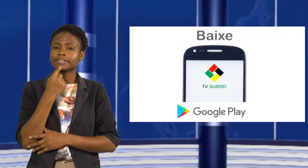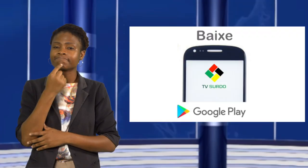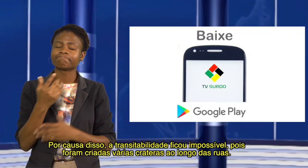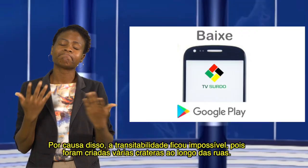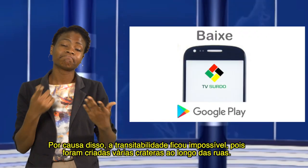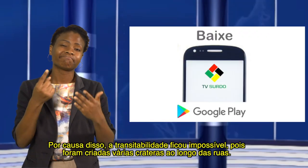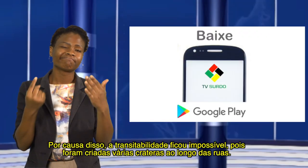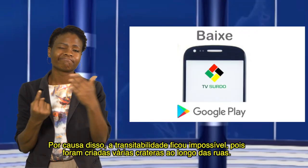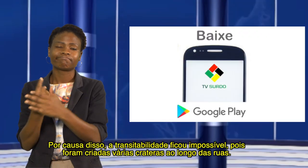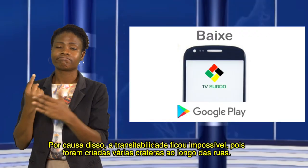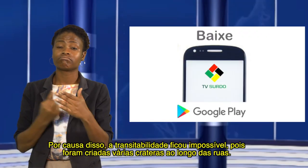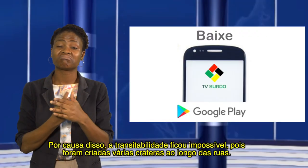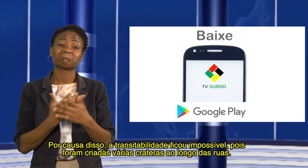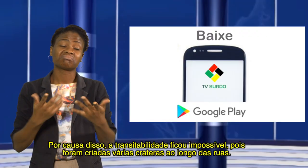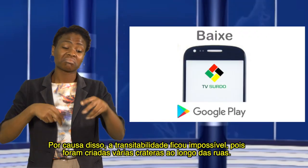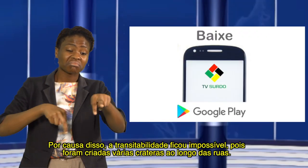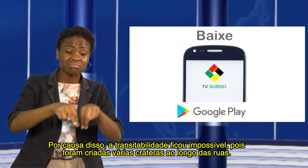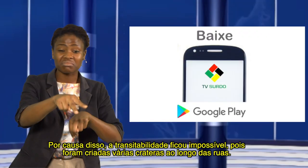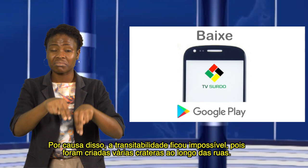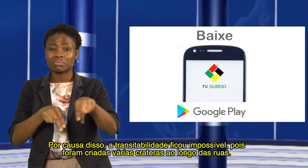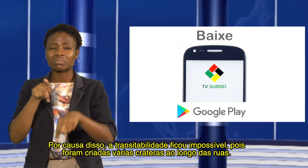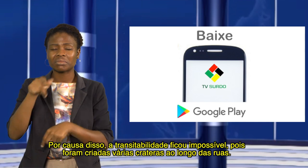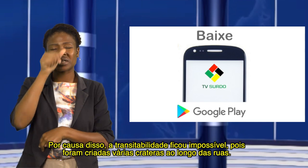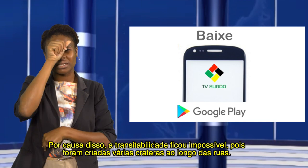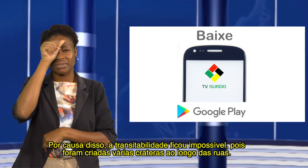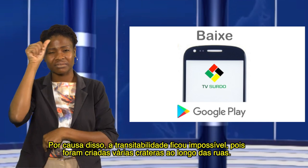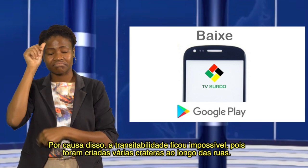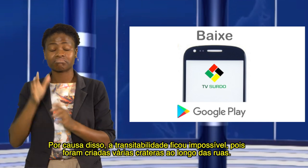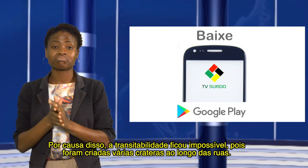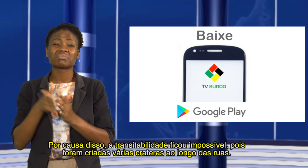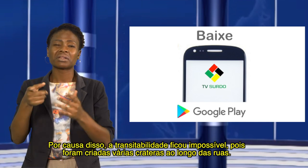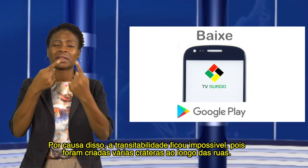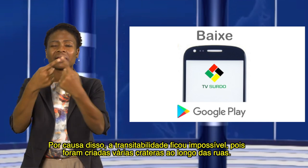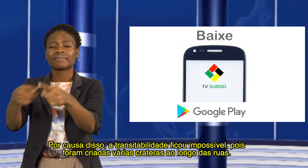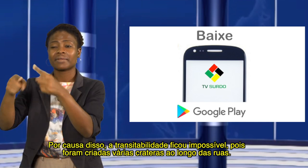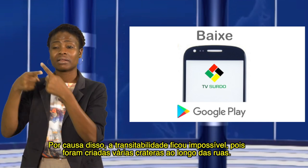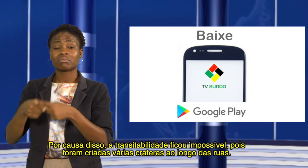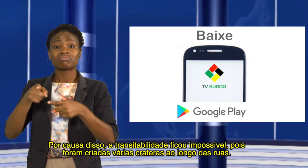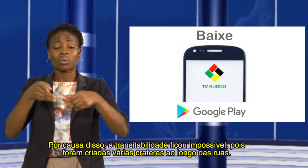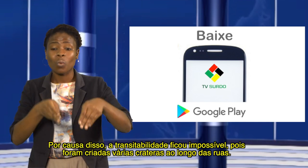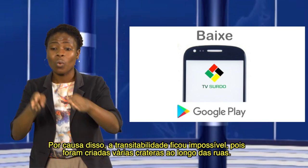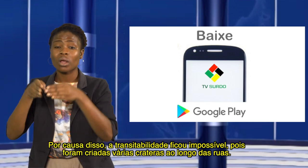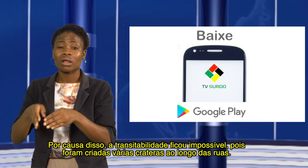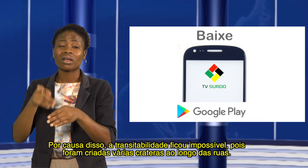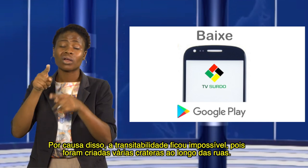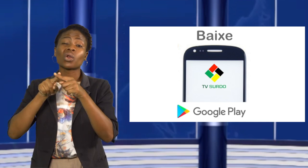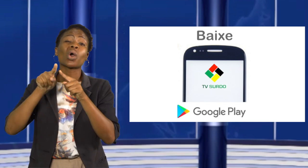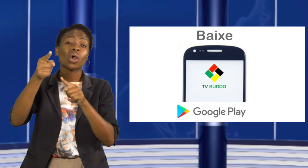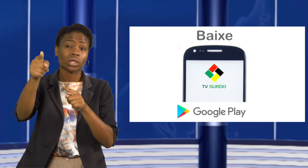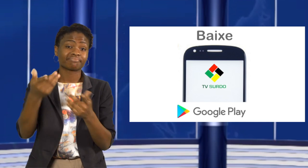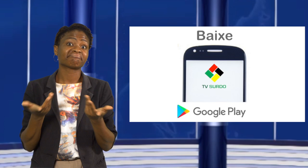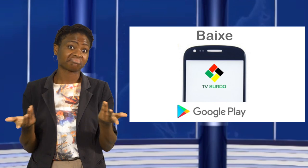Por causa disso, a transitabilidade ficou impossível Pois foram criadas várias crateras ao longo das ruas